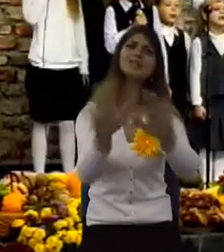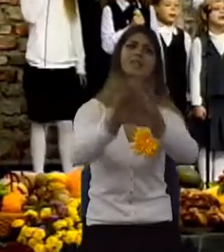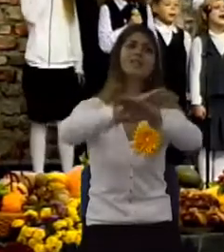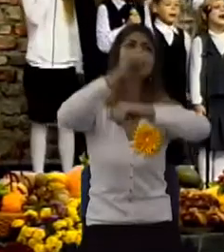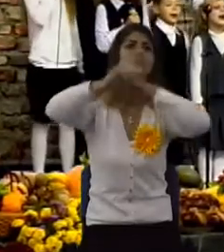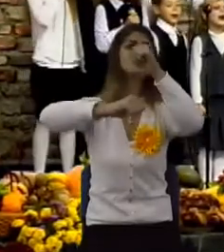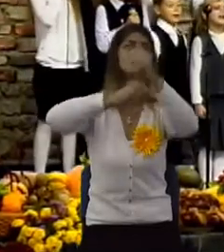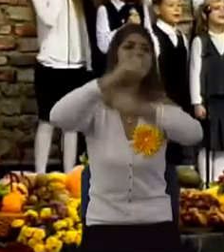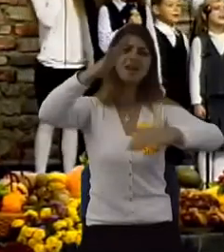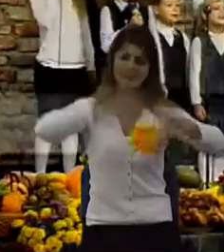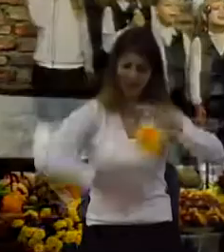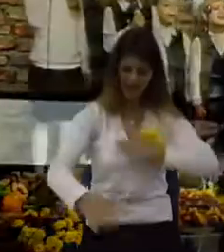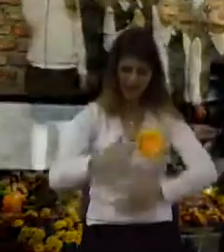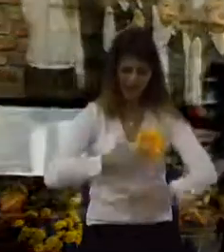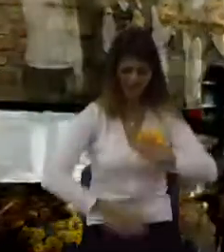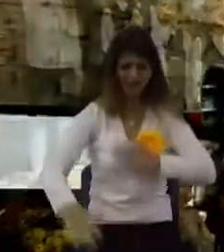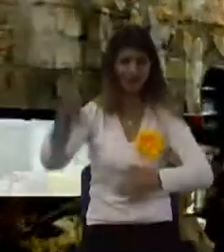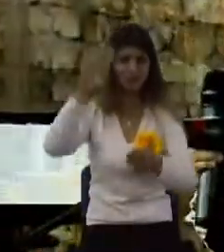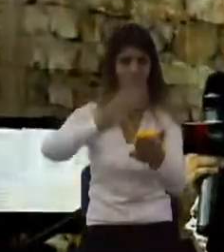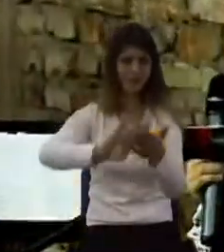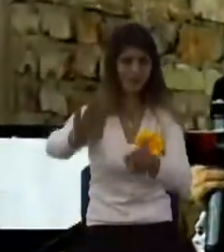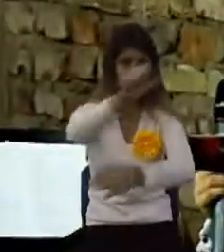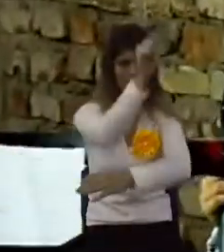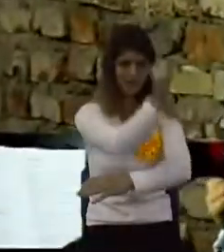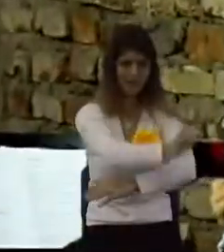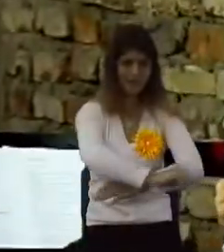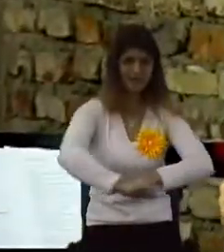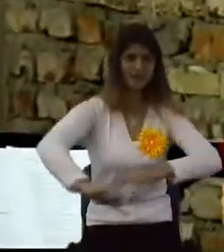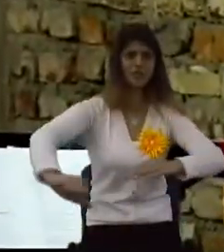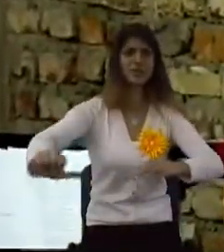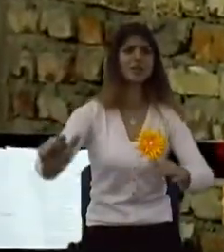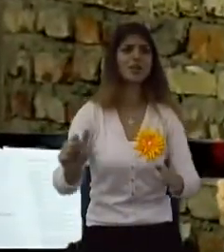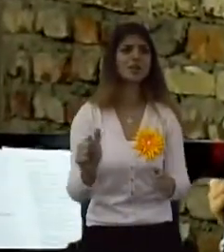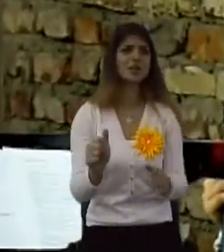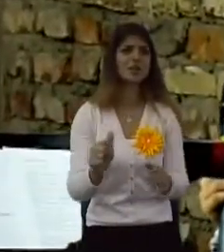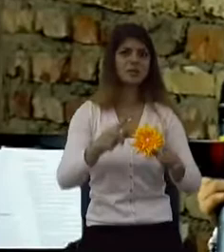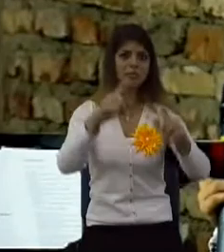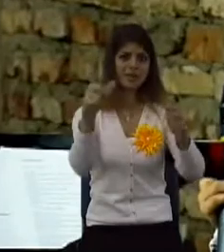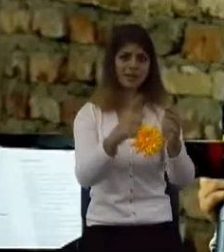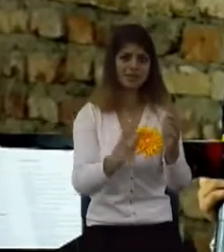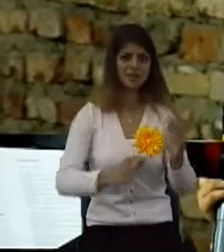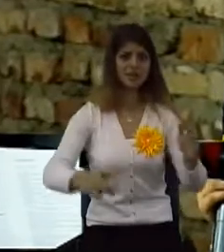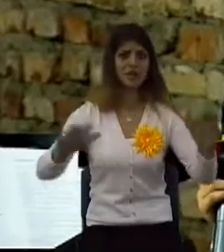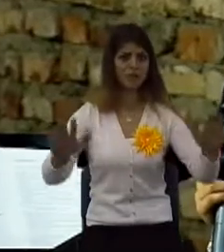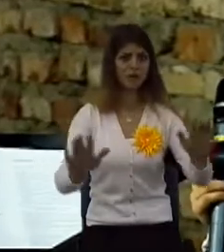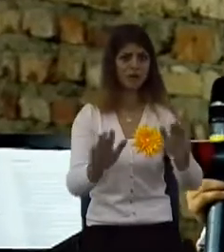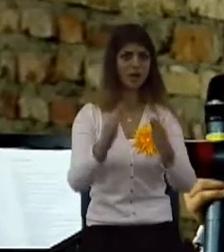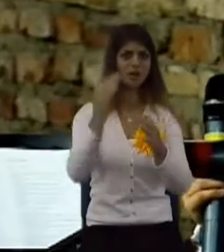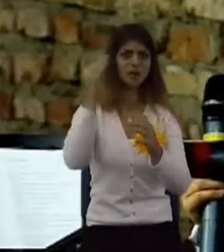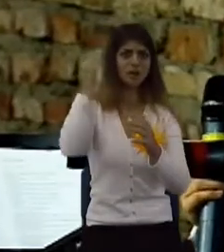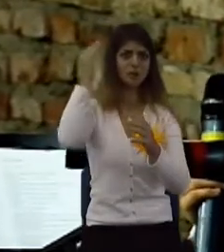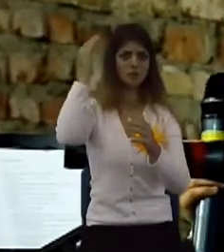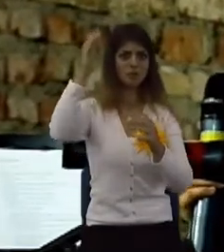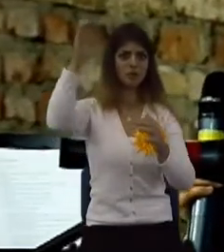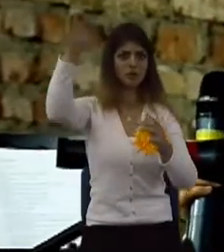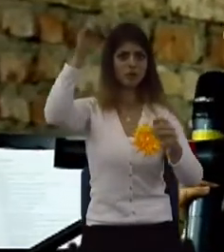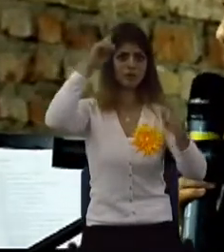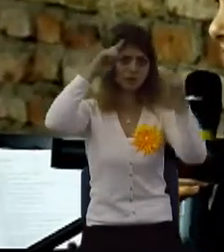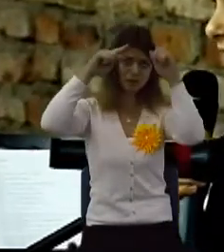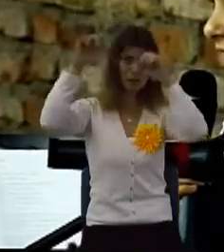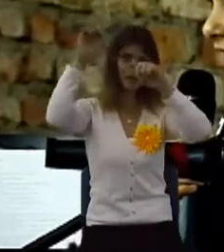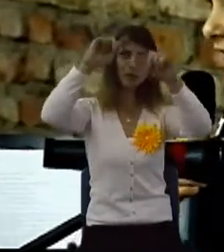хвалу, радуйтесь без конца. Весь мир поет Богу Творцу